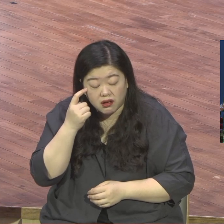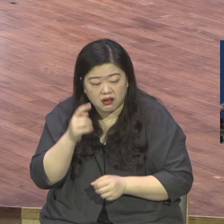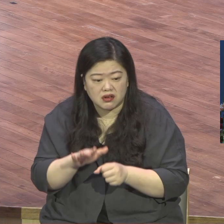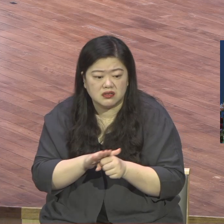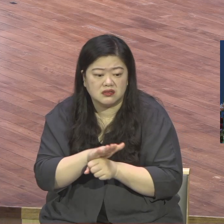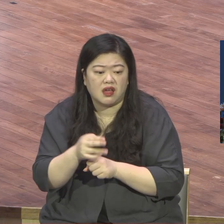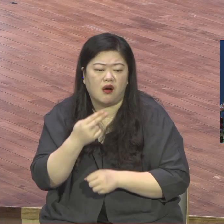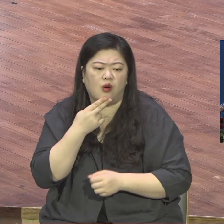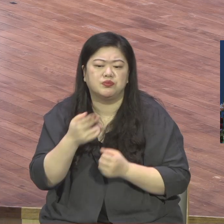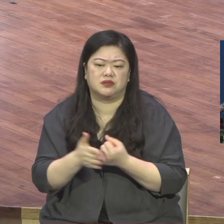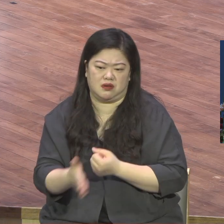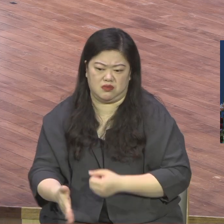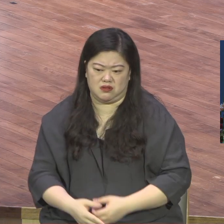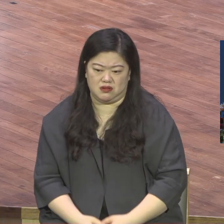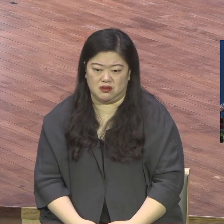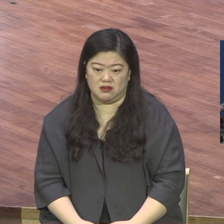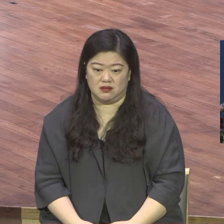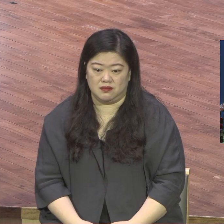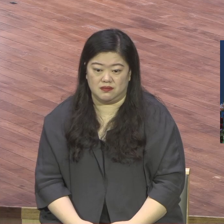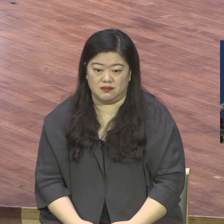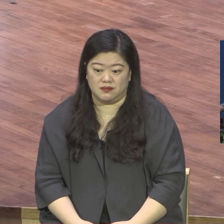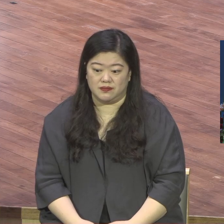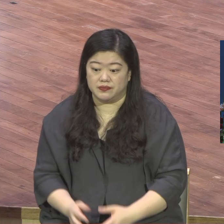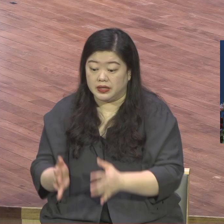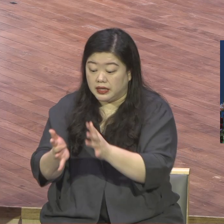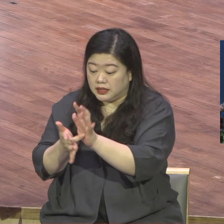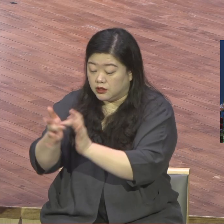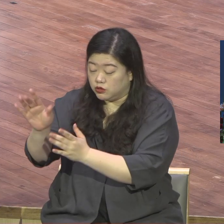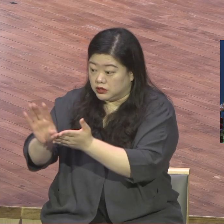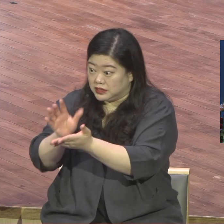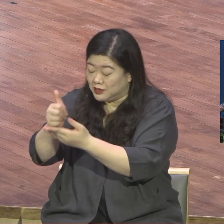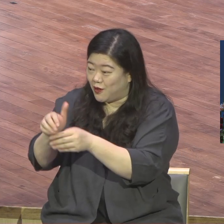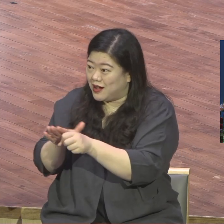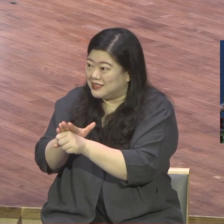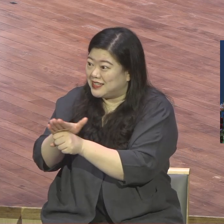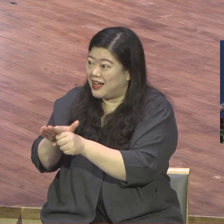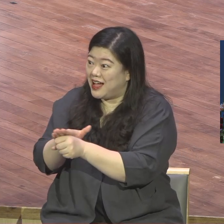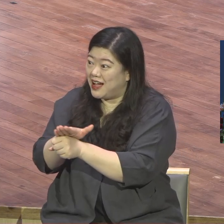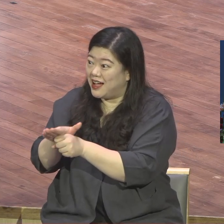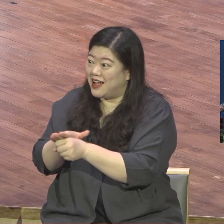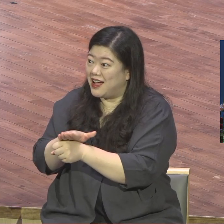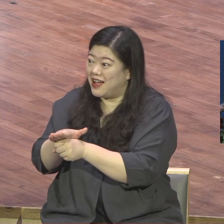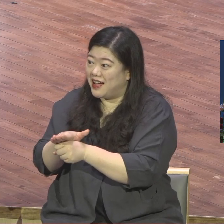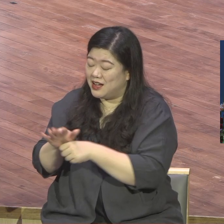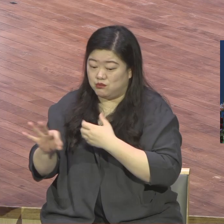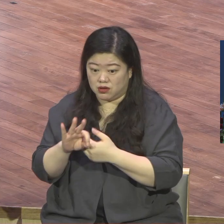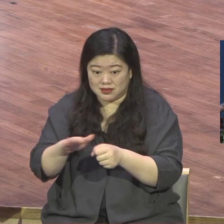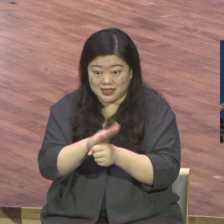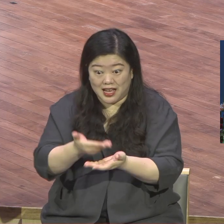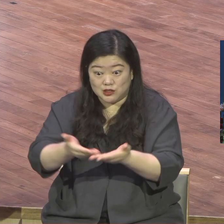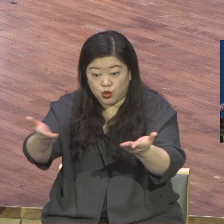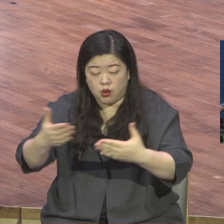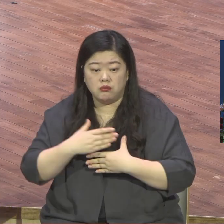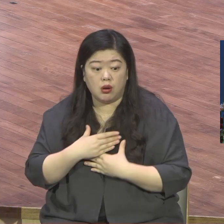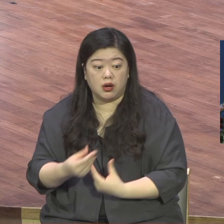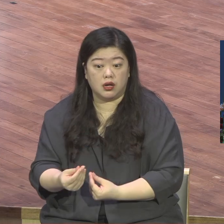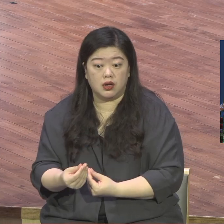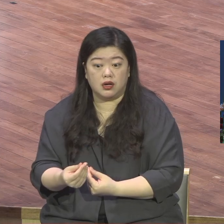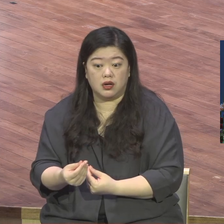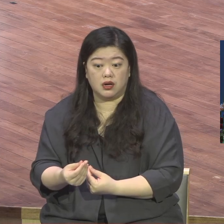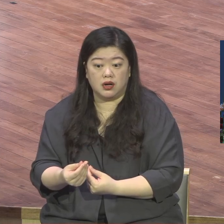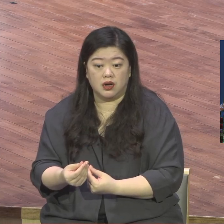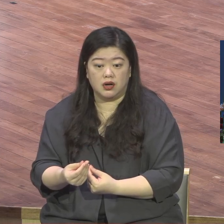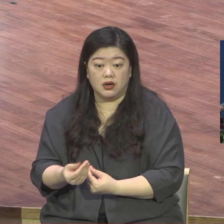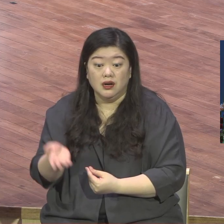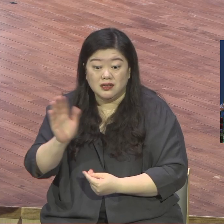우리가 예수 그리스도의 사랑으로 하지 않는 모든 것이 결국은 뭐요? 사탄 기쁘게 하는 거예요. 사탄 즐겁게 하는